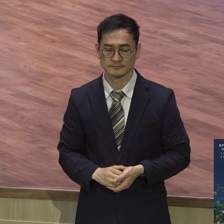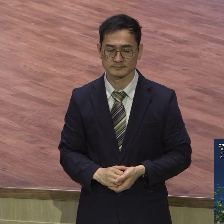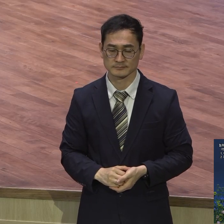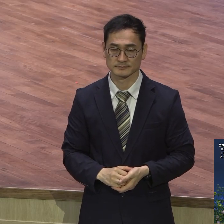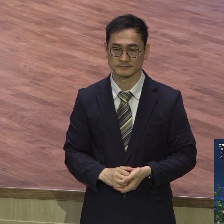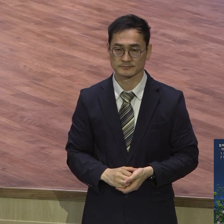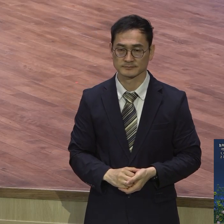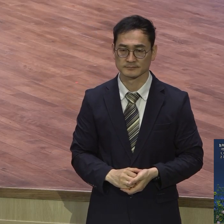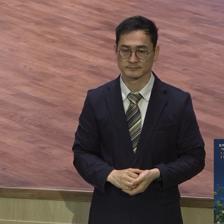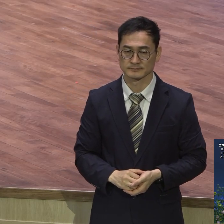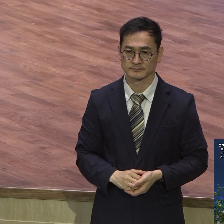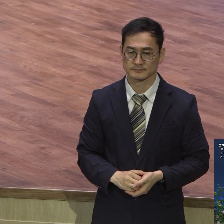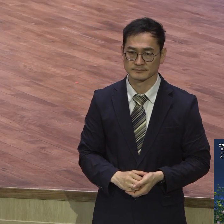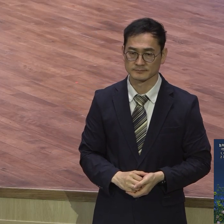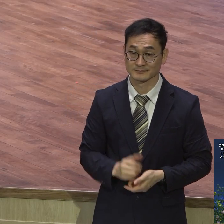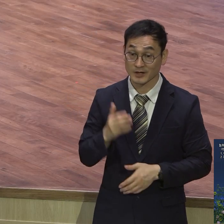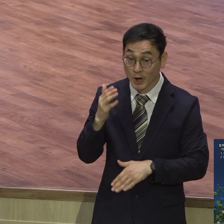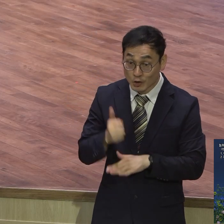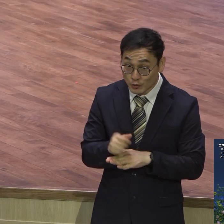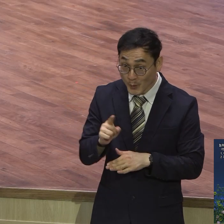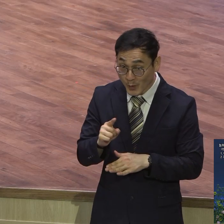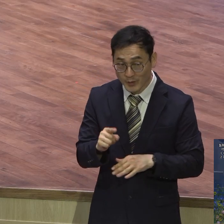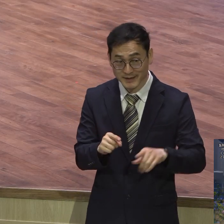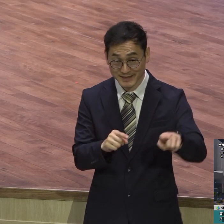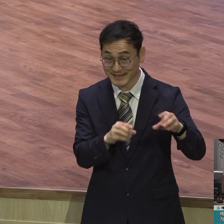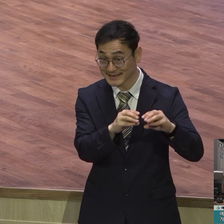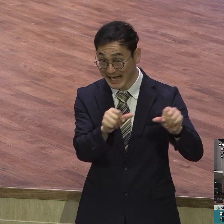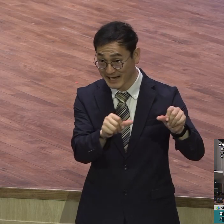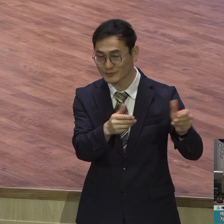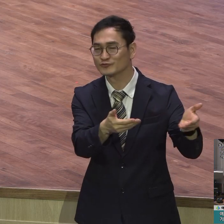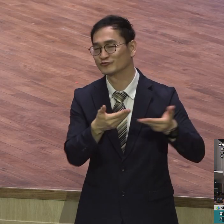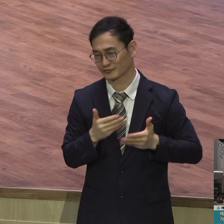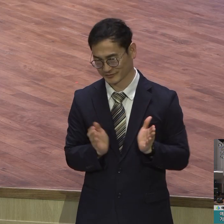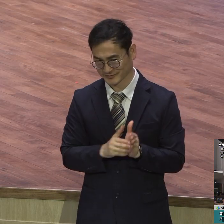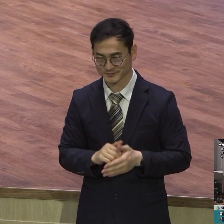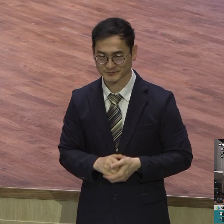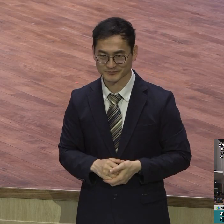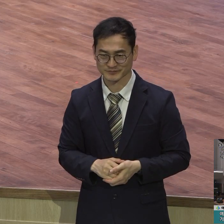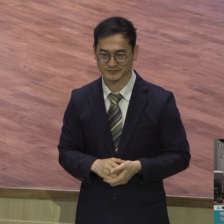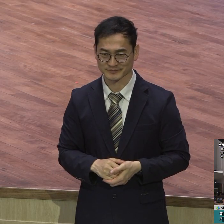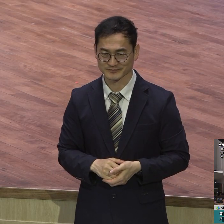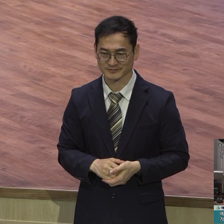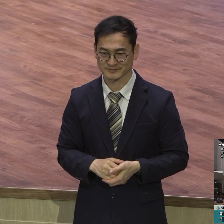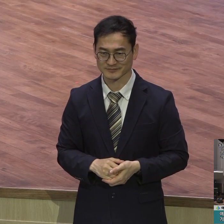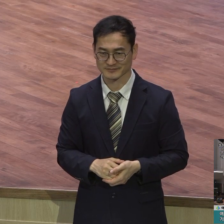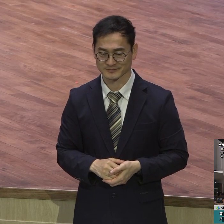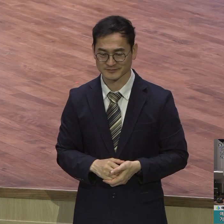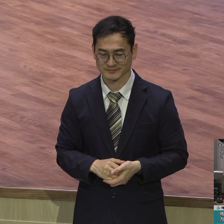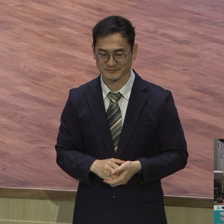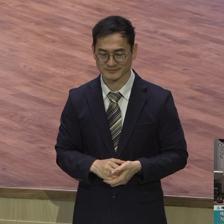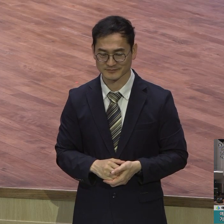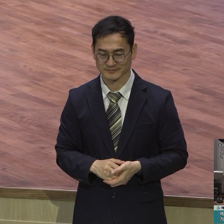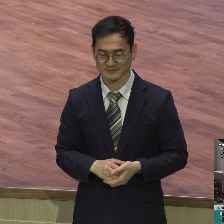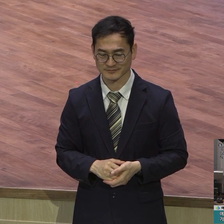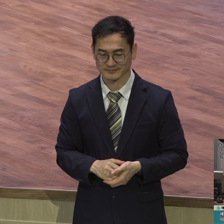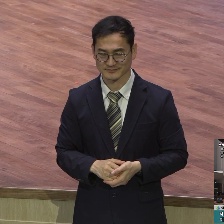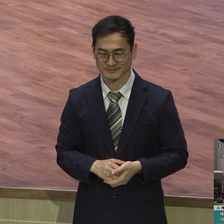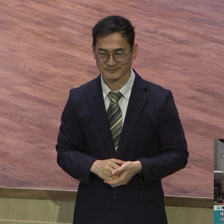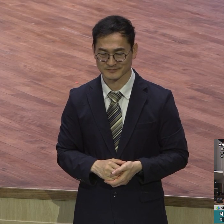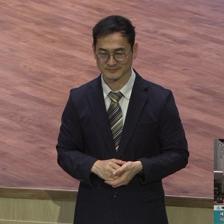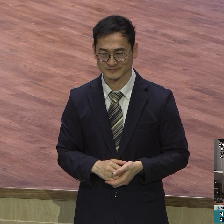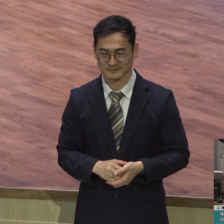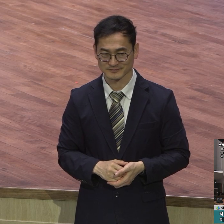하나님께서 헤브론을 기업으로 주십니다 요소아가 여분 내 아들 갈랩을 위하여 축복하고 헤브론을 그에게 주어 기업으로